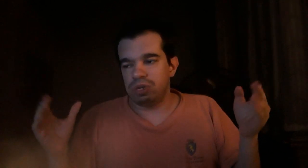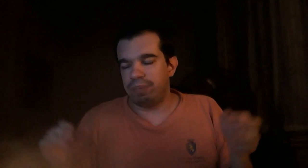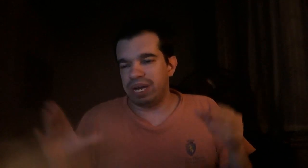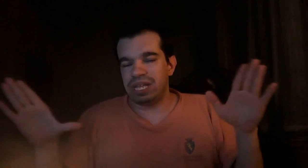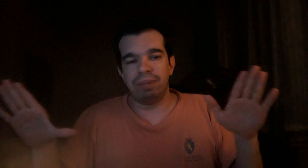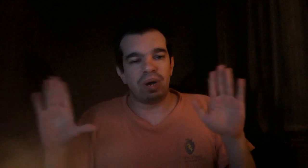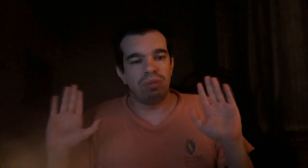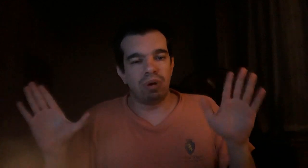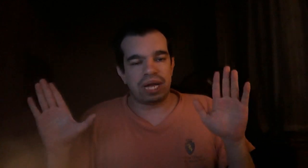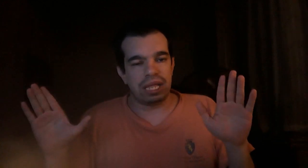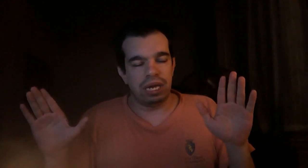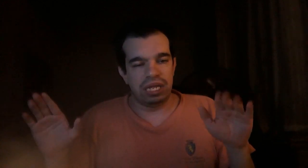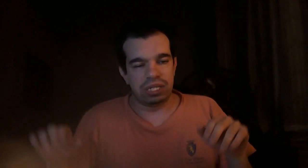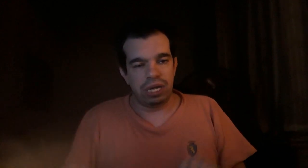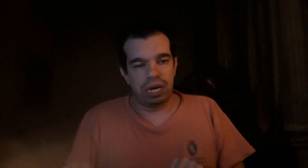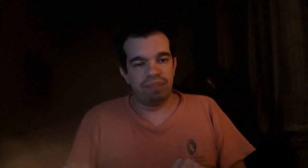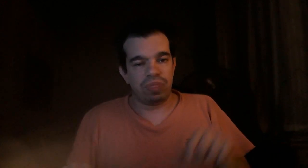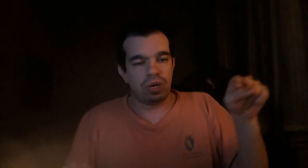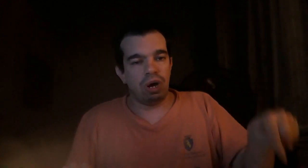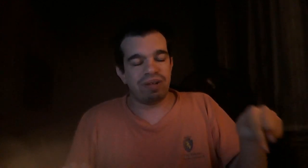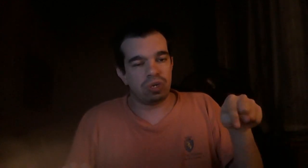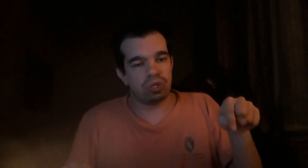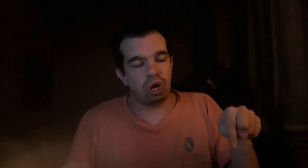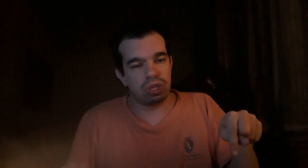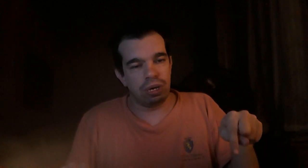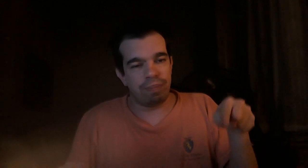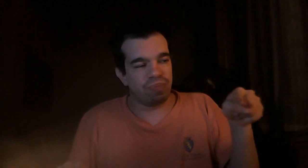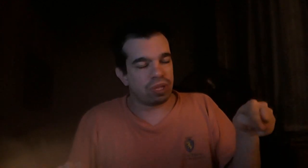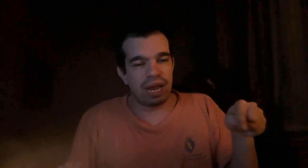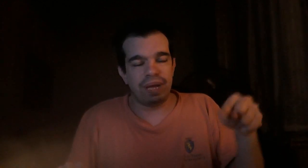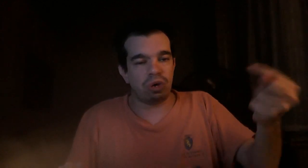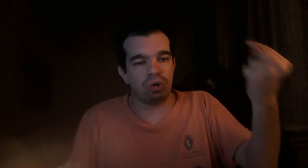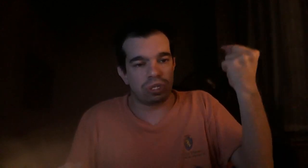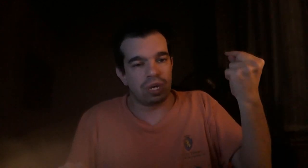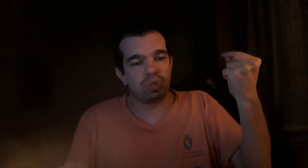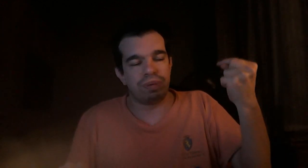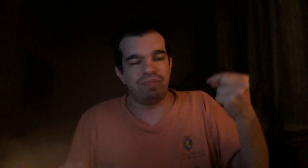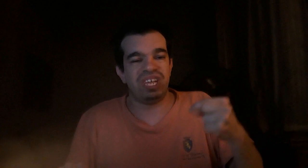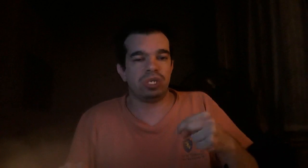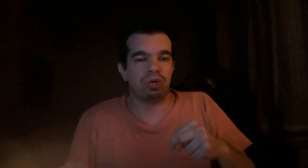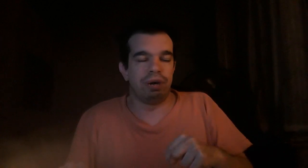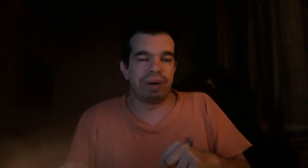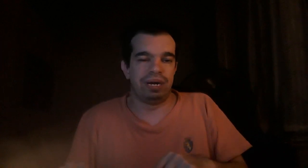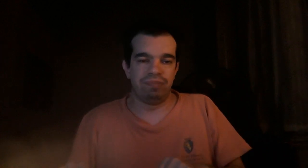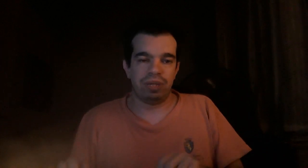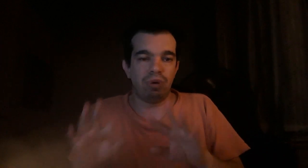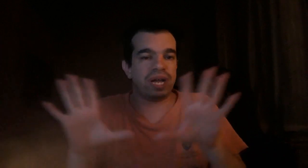nessuna parte e rimangono bloccati gli anziani, o che sono sotto nella metro o stanno in superficie sopra,